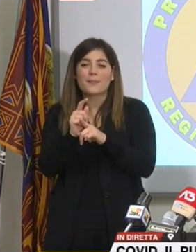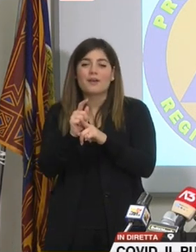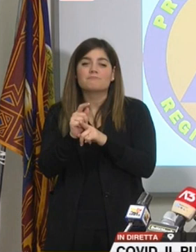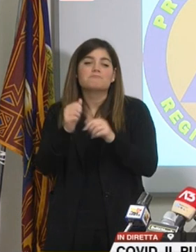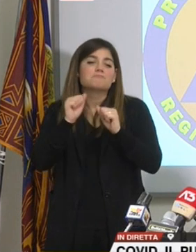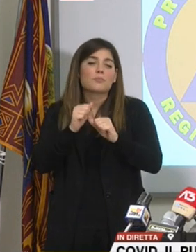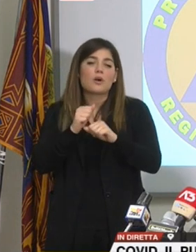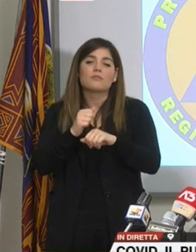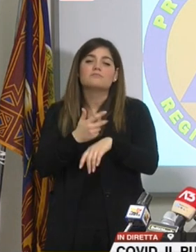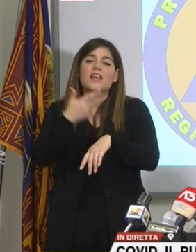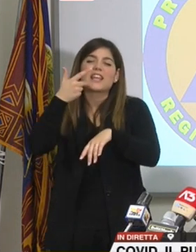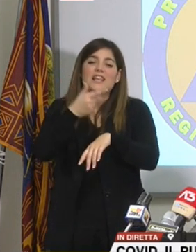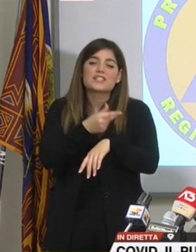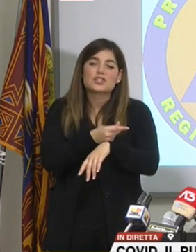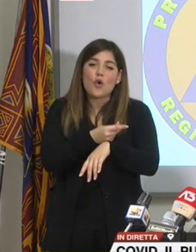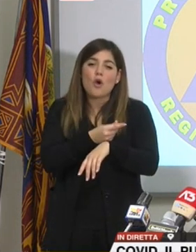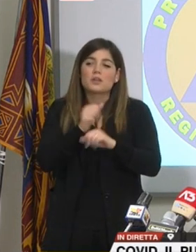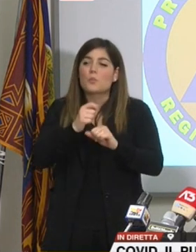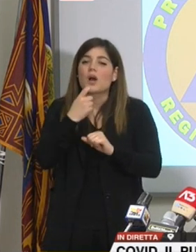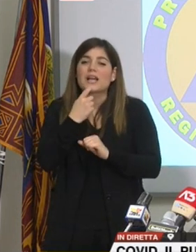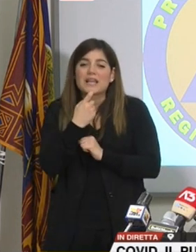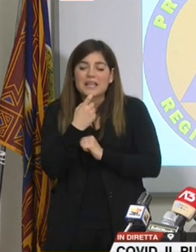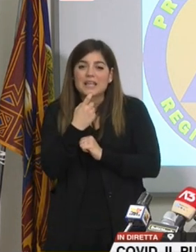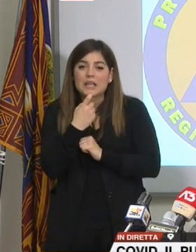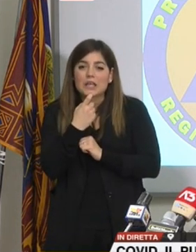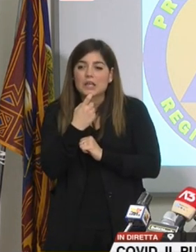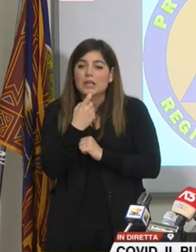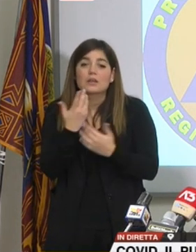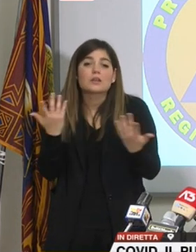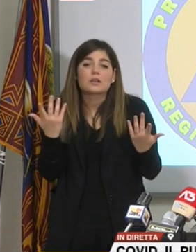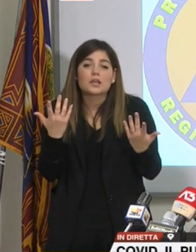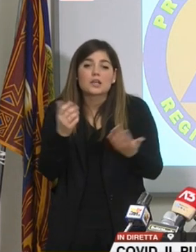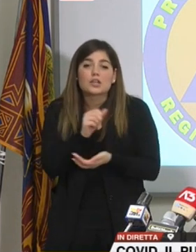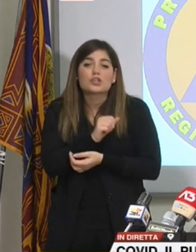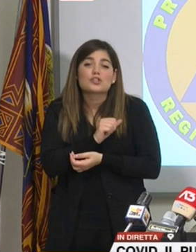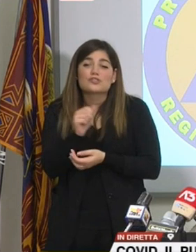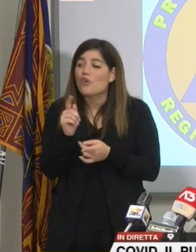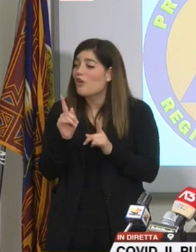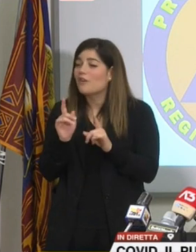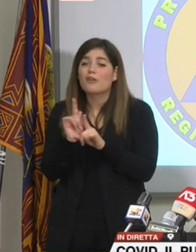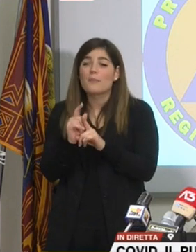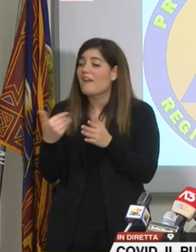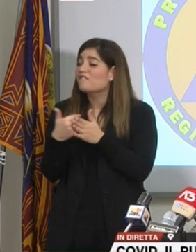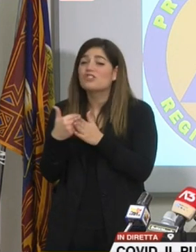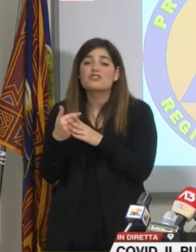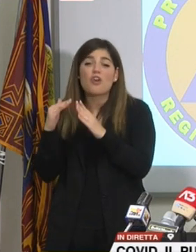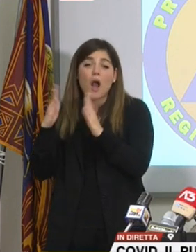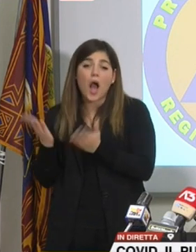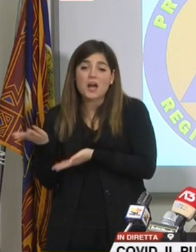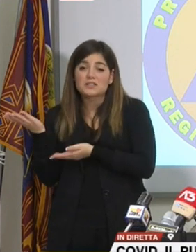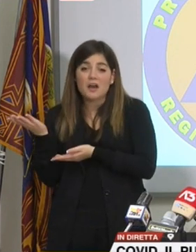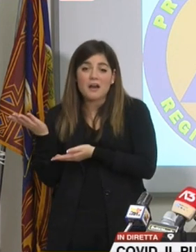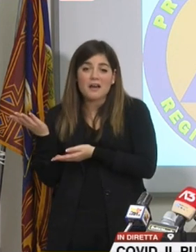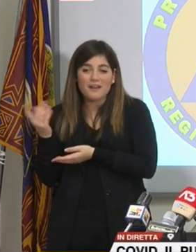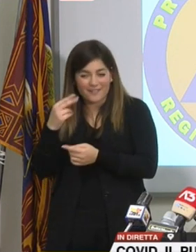mi denunceranno e scriveranno domani mattina. Una volta l'iniezione chi la faceva? Il vicino di casa. Vi ricordate